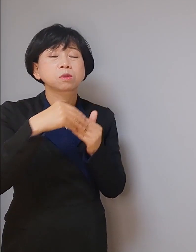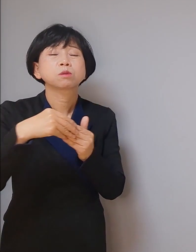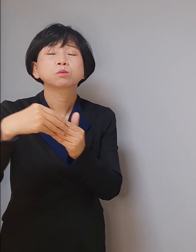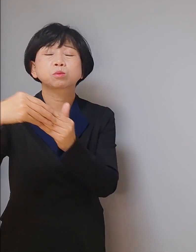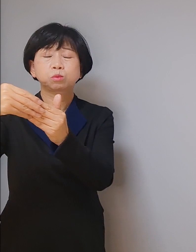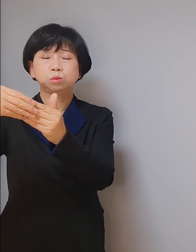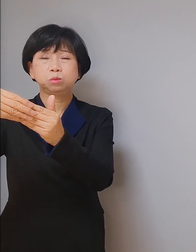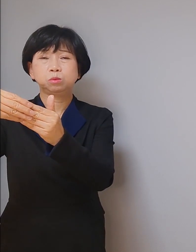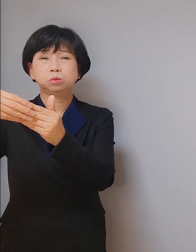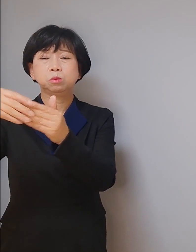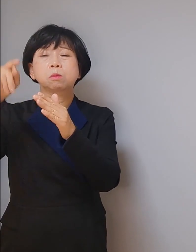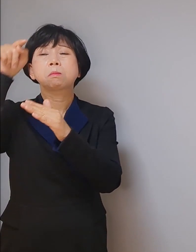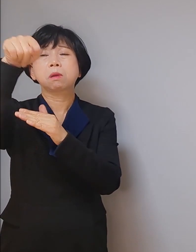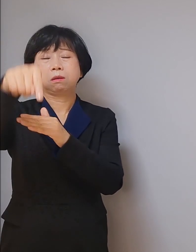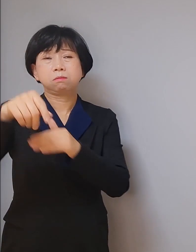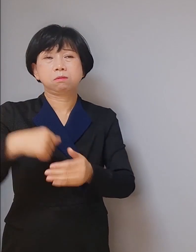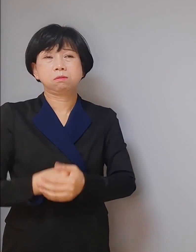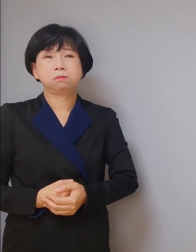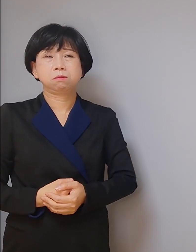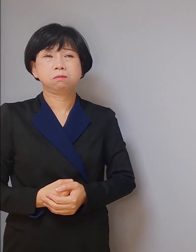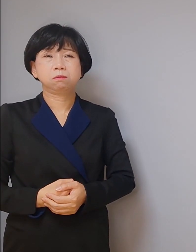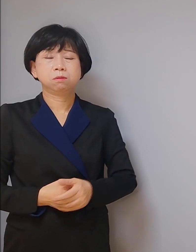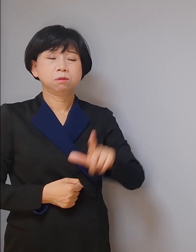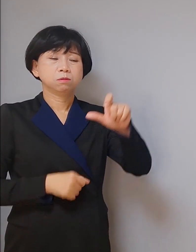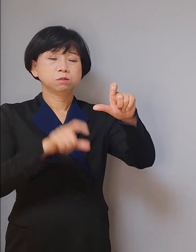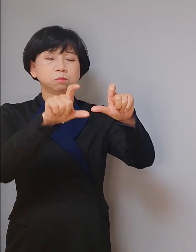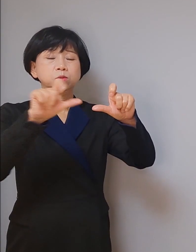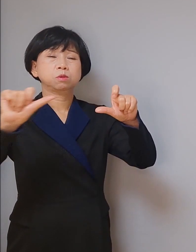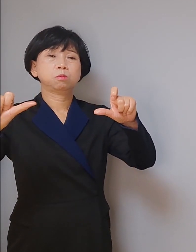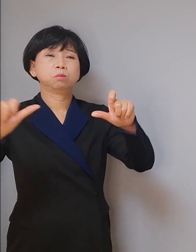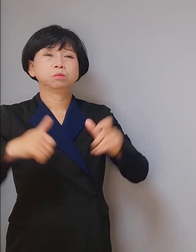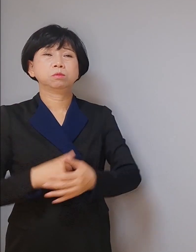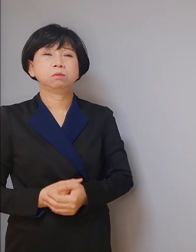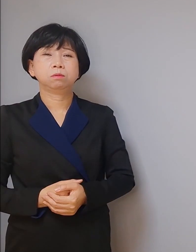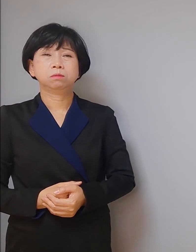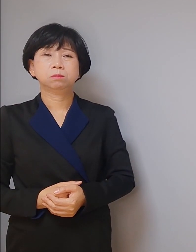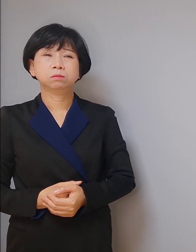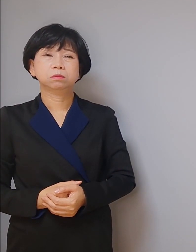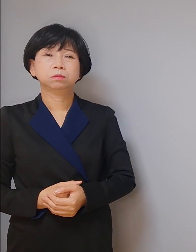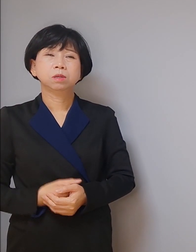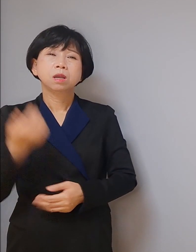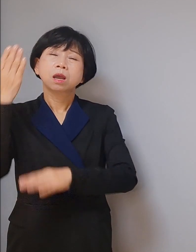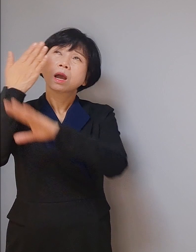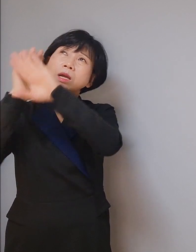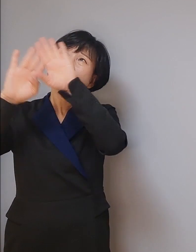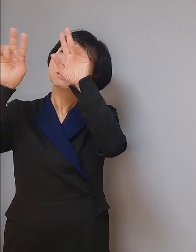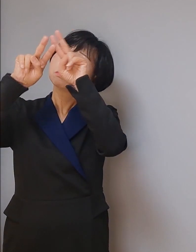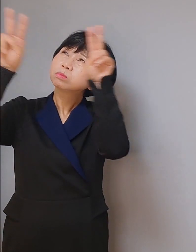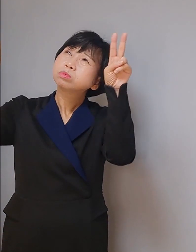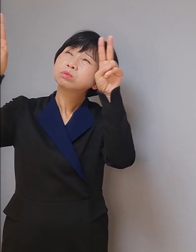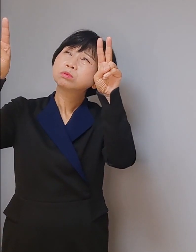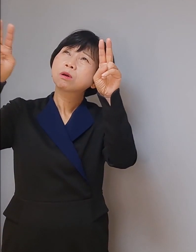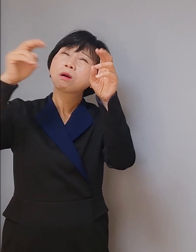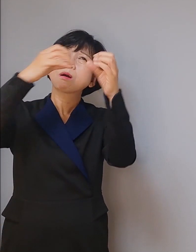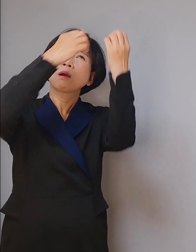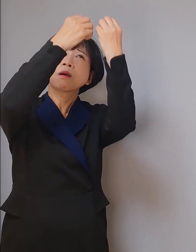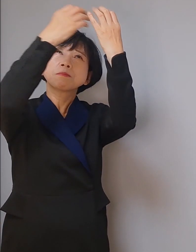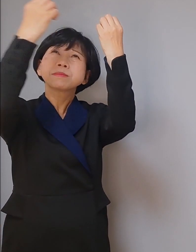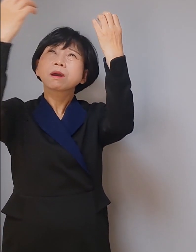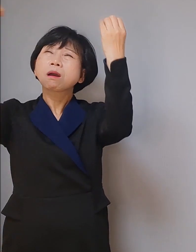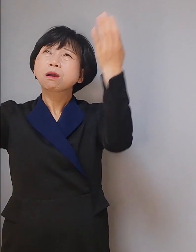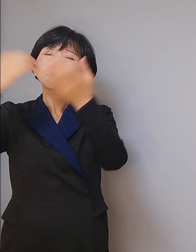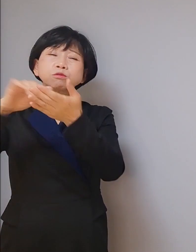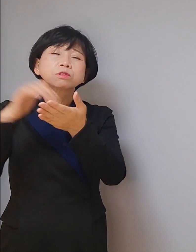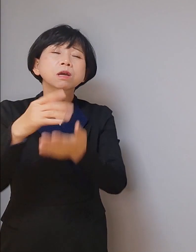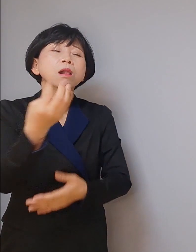거예요. 5절 한번 볼까요? 그를 이끌고 밖으로 나가 이르시되 하늘을 우러러 무별을 셀 수